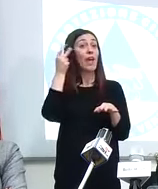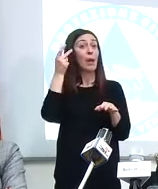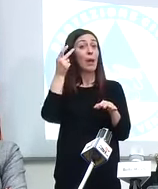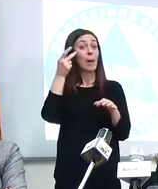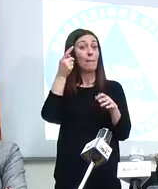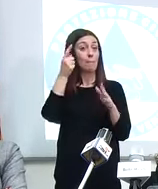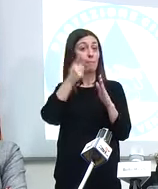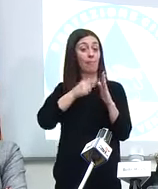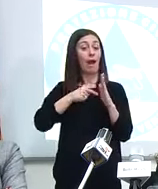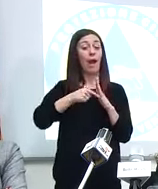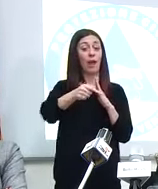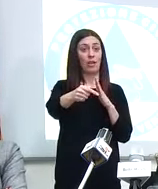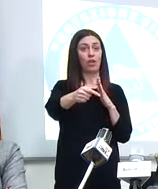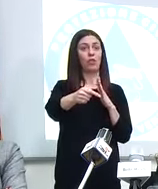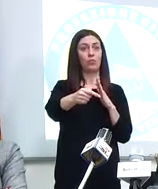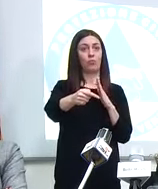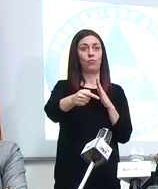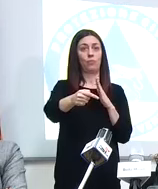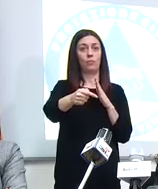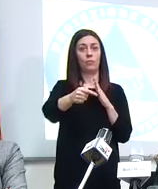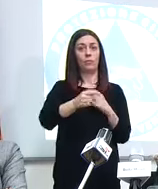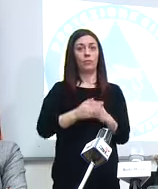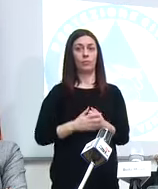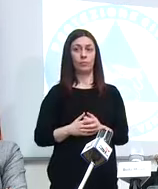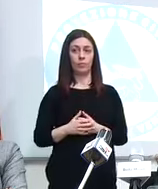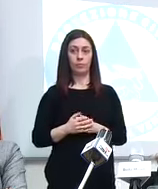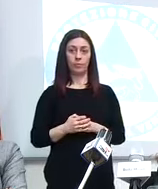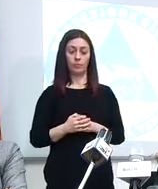di febbraio 250.000 dosi.